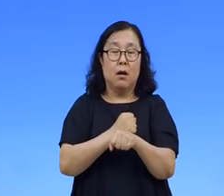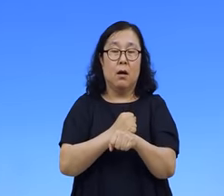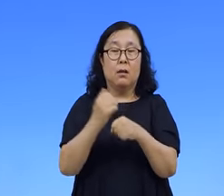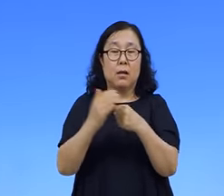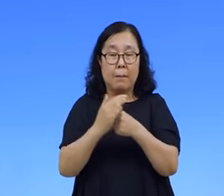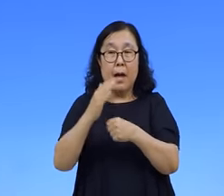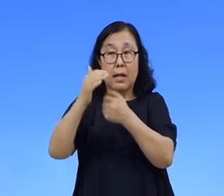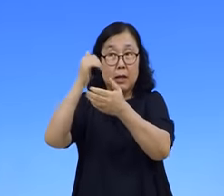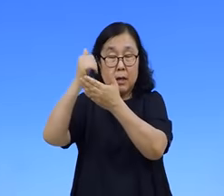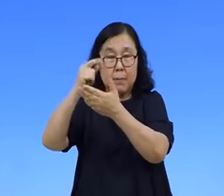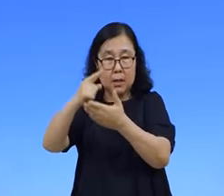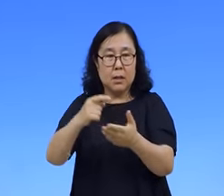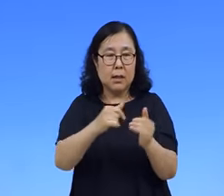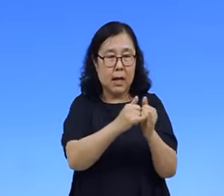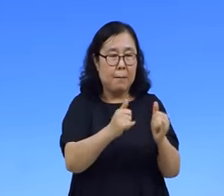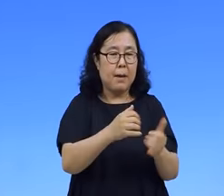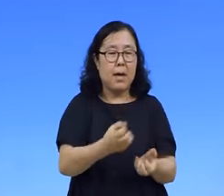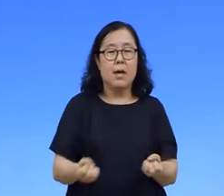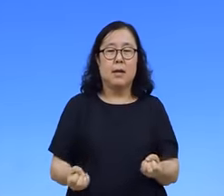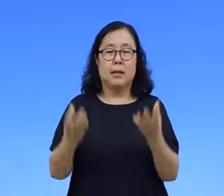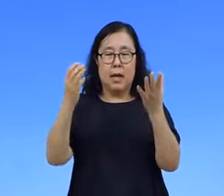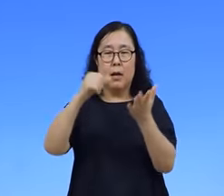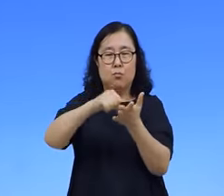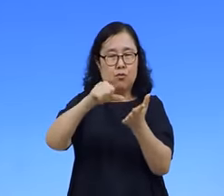이런 사람의 제사를 받을 수 있겠냐고요.